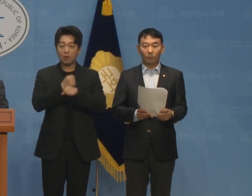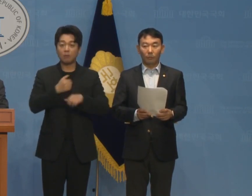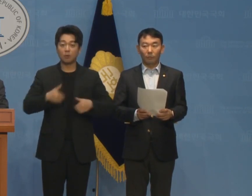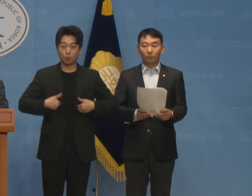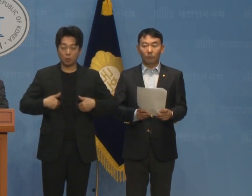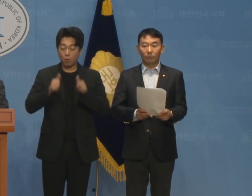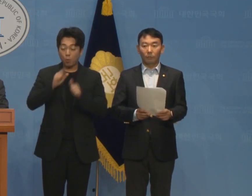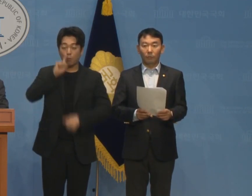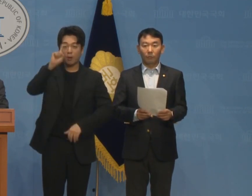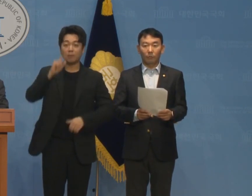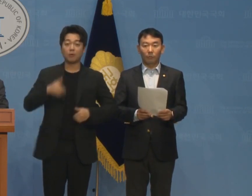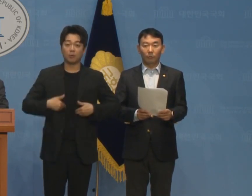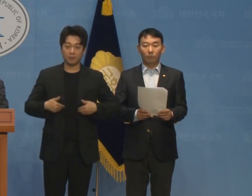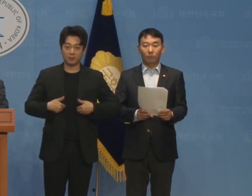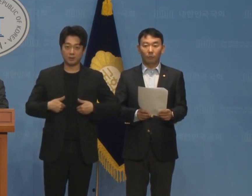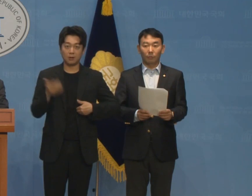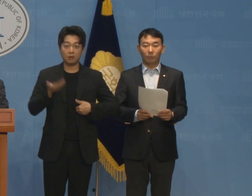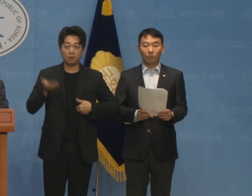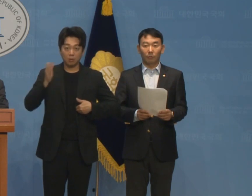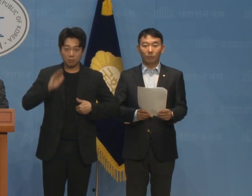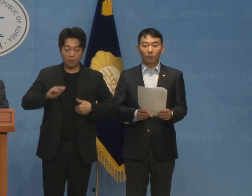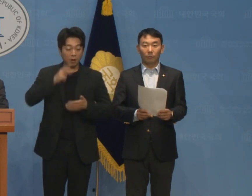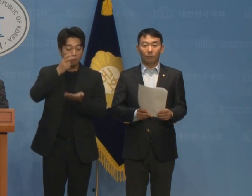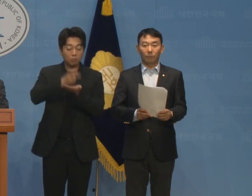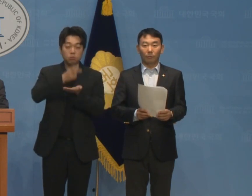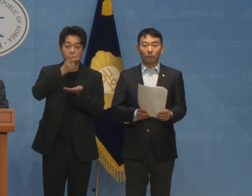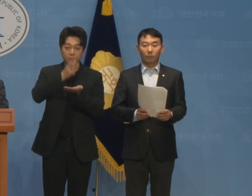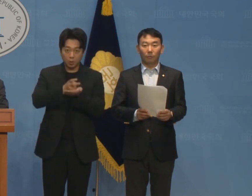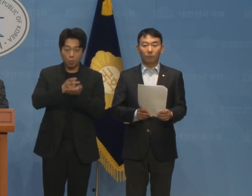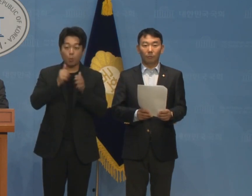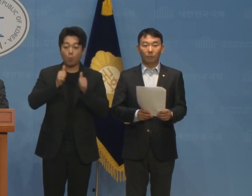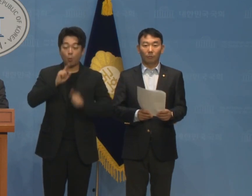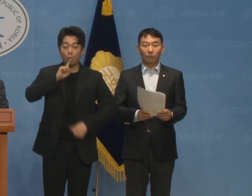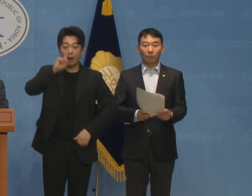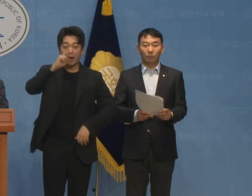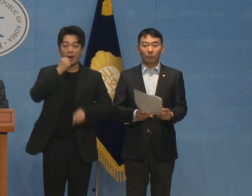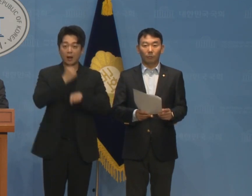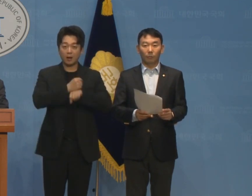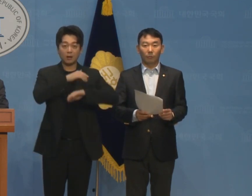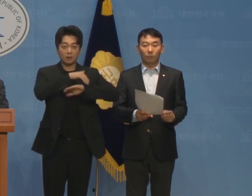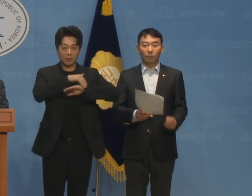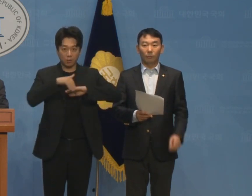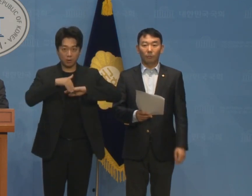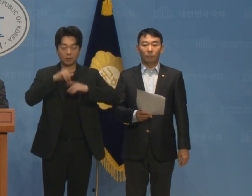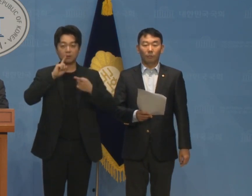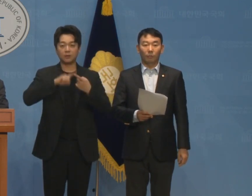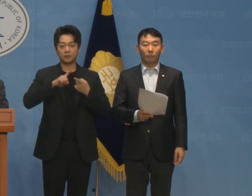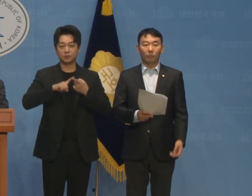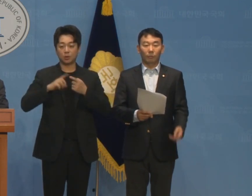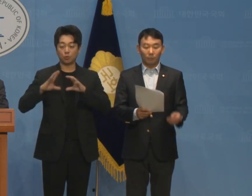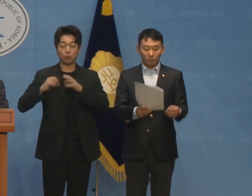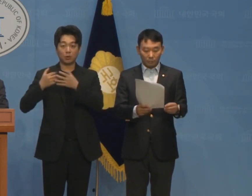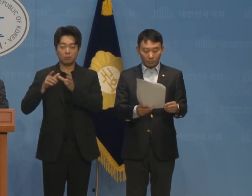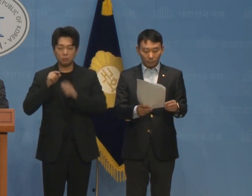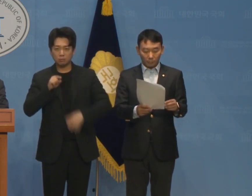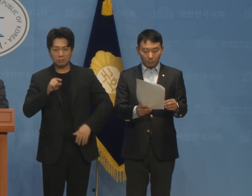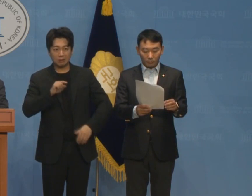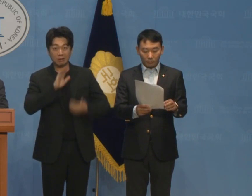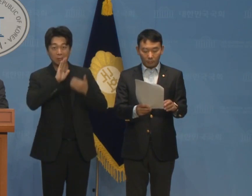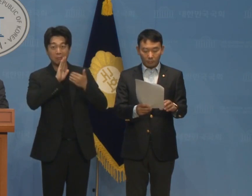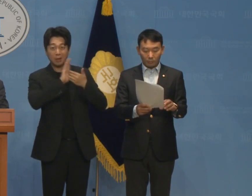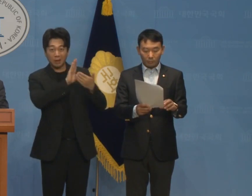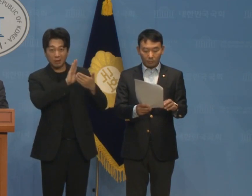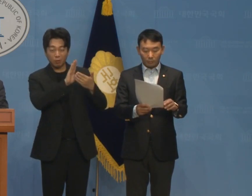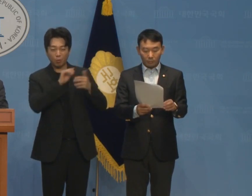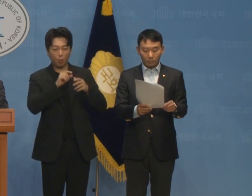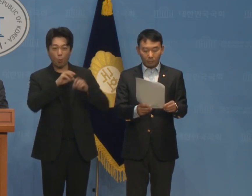그런데 국회법에 따라 절차를 이행하는 민주당 의원들을 국민의힘이 고발하는 조치를